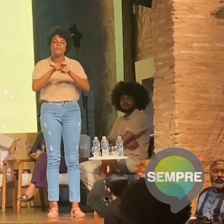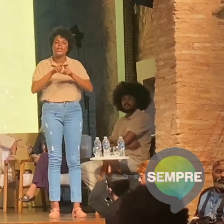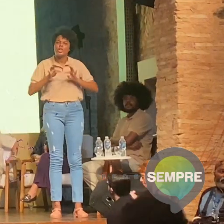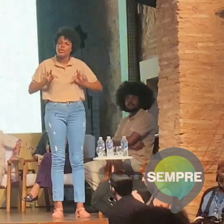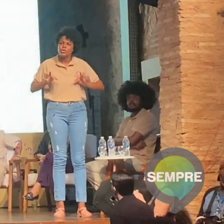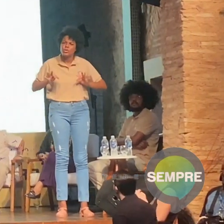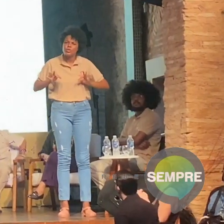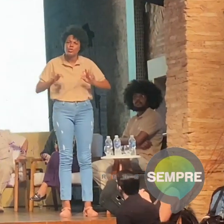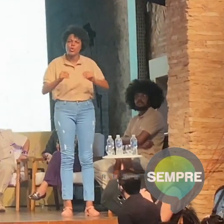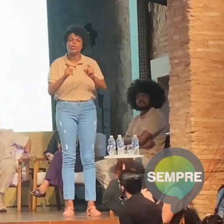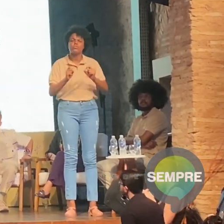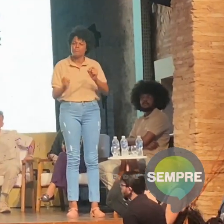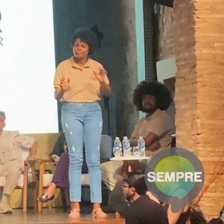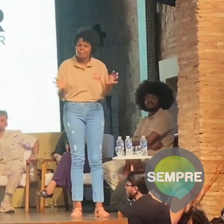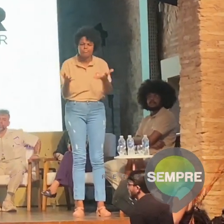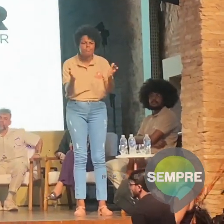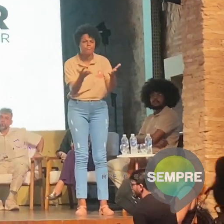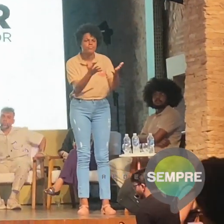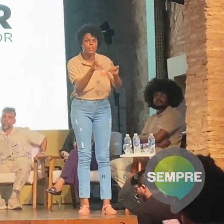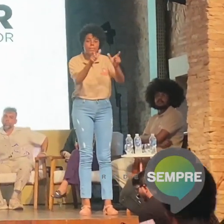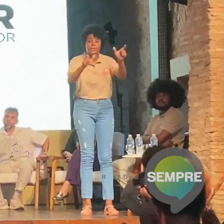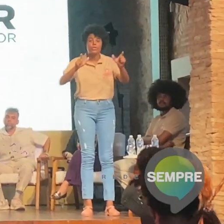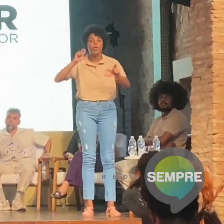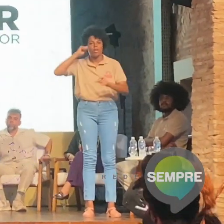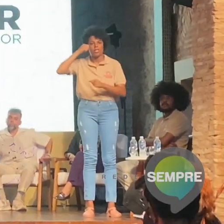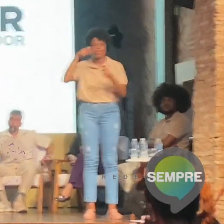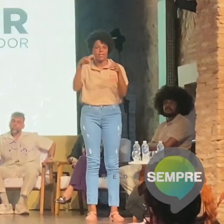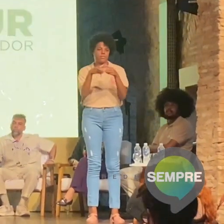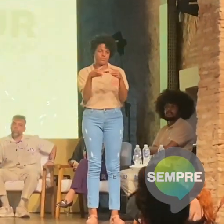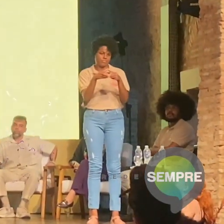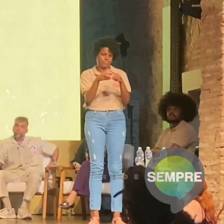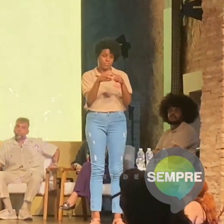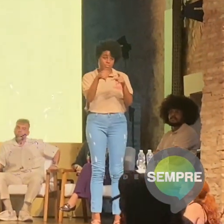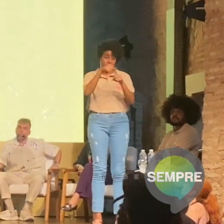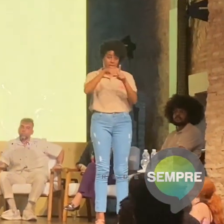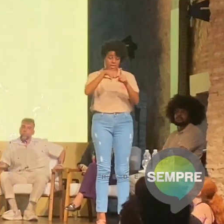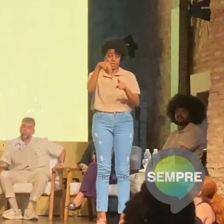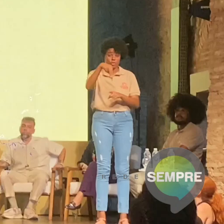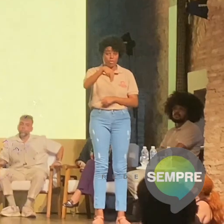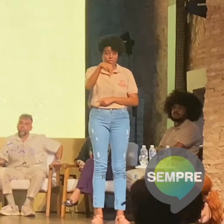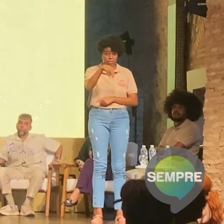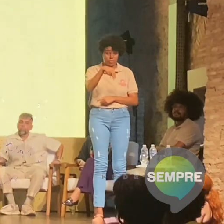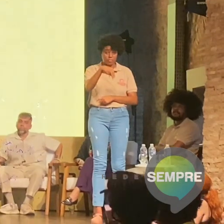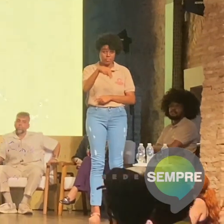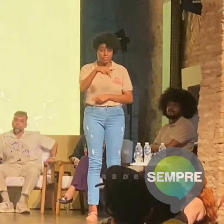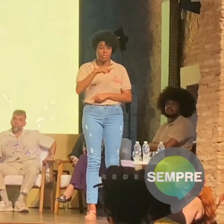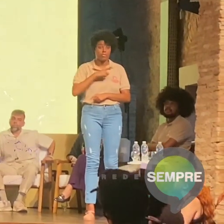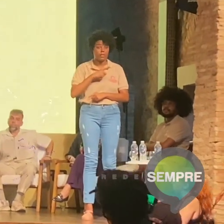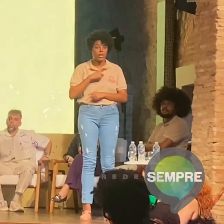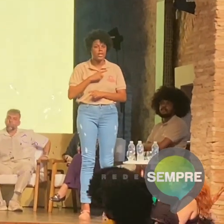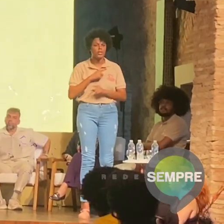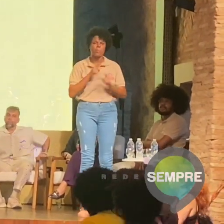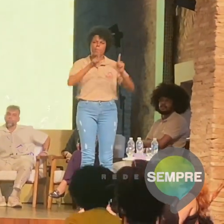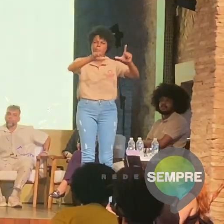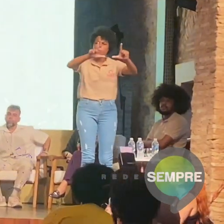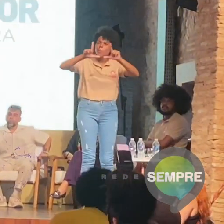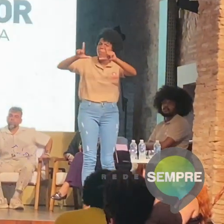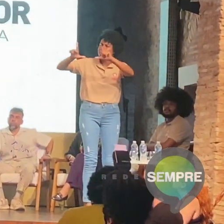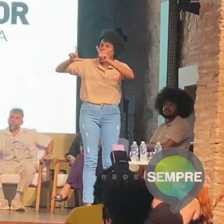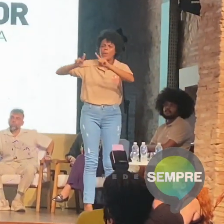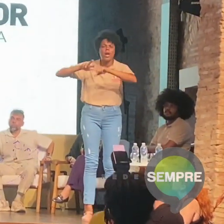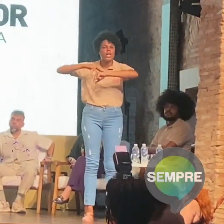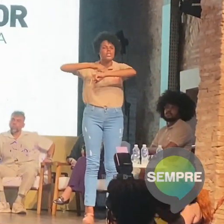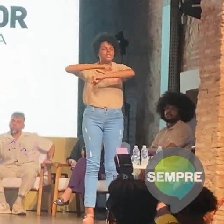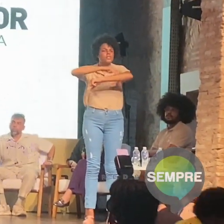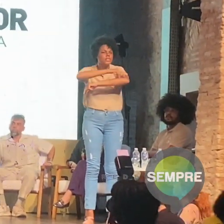todo esse grande ativo que nós temos, que é a nossa negritude. Então, nesse mês de novembro, estamos tendo exposições,